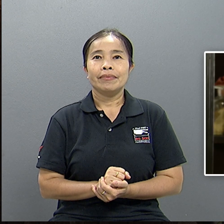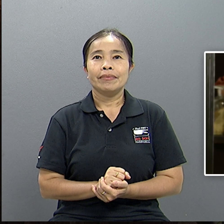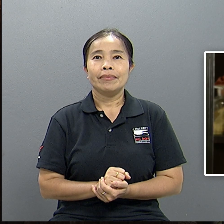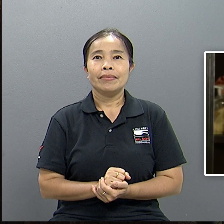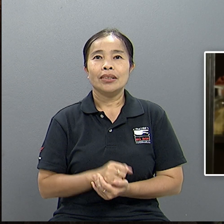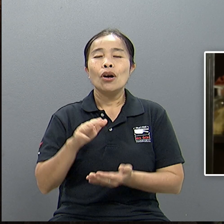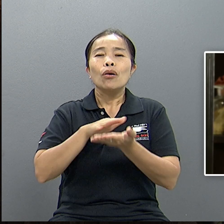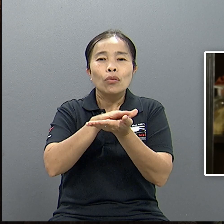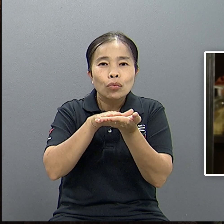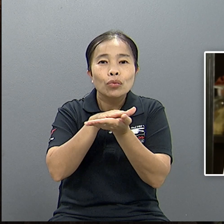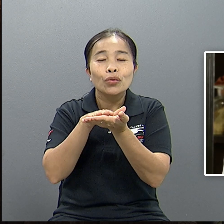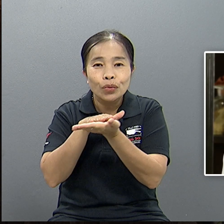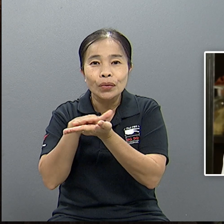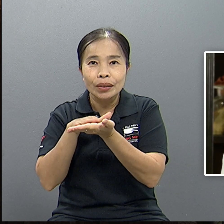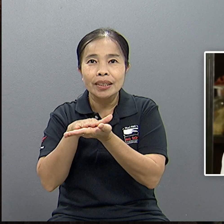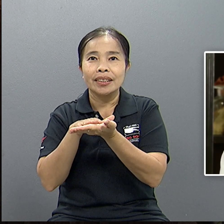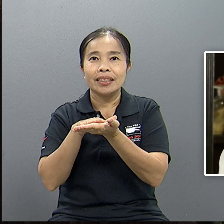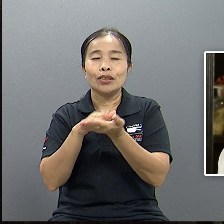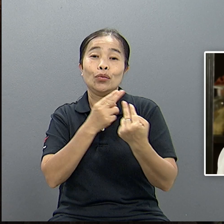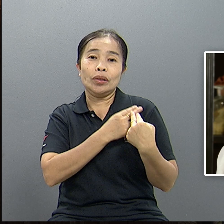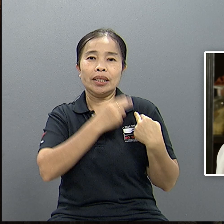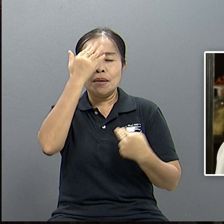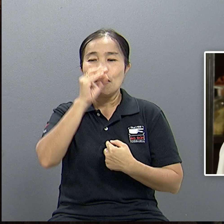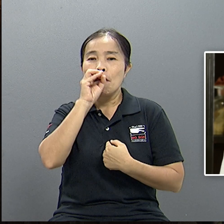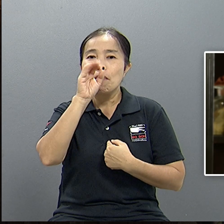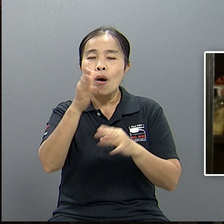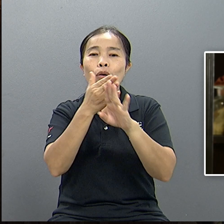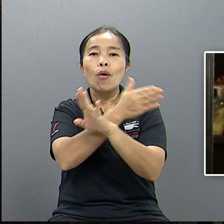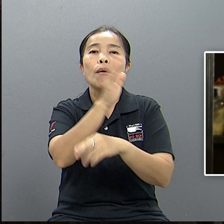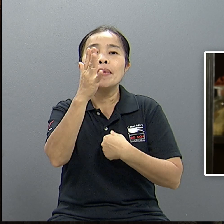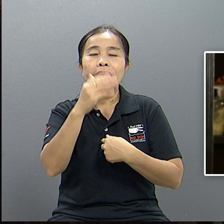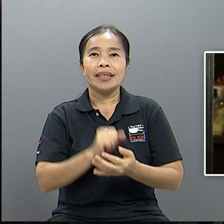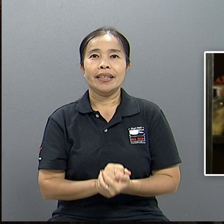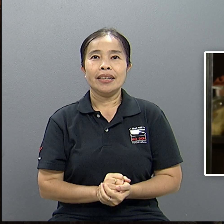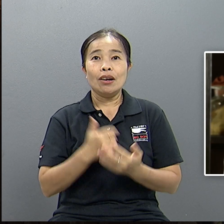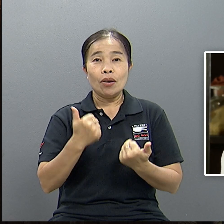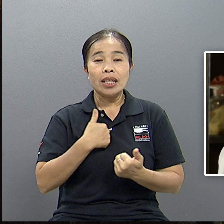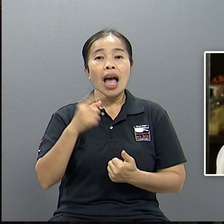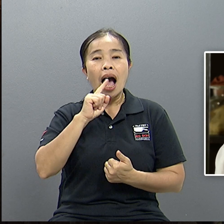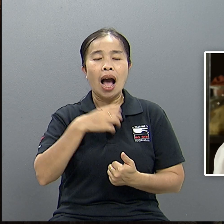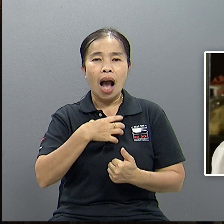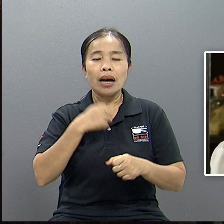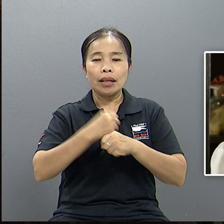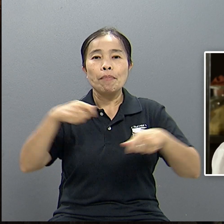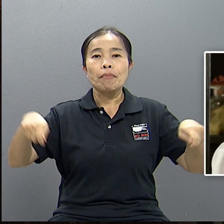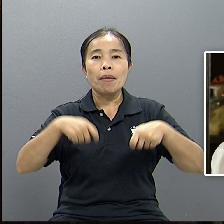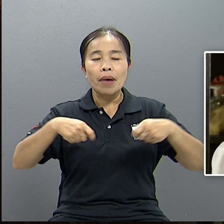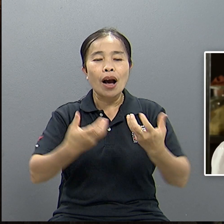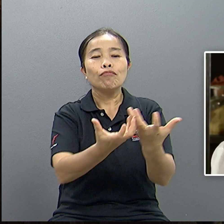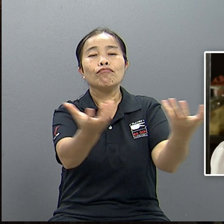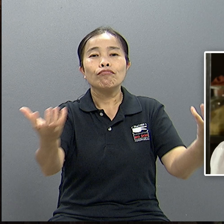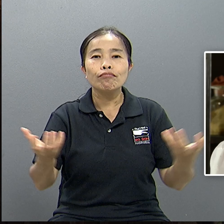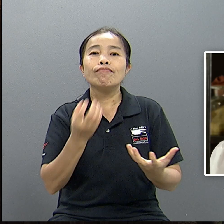ต้องขอประทานโทษด้วยนะคะคุณหญิงที่ไม่ได้บอกล่วงหน้าอิฉันตั้งใจจะมาทำอาหารเลี้ยงแขกที่นี่เหมือนกัน